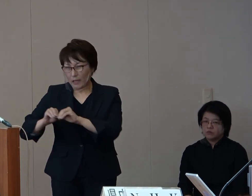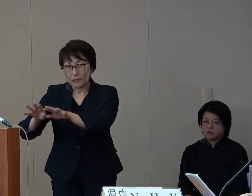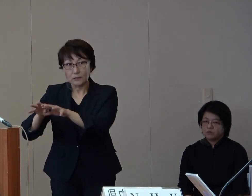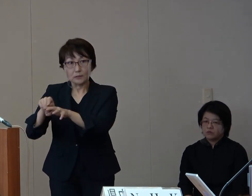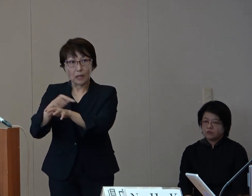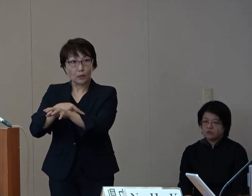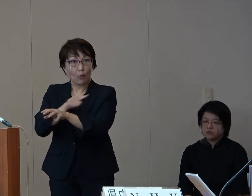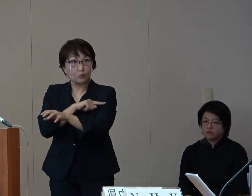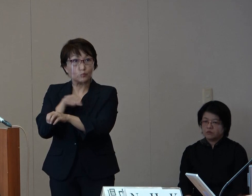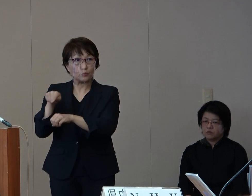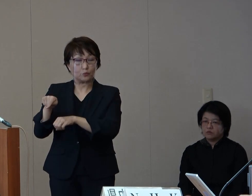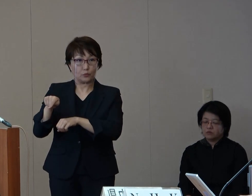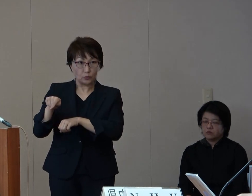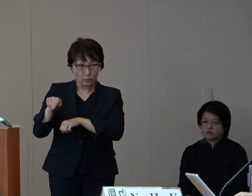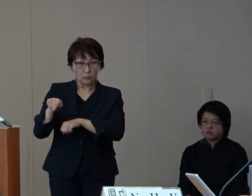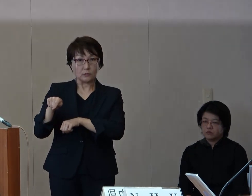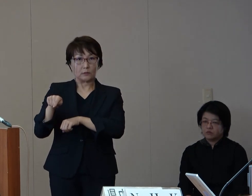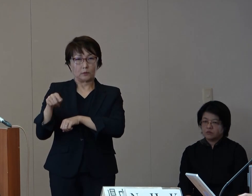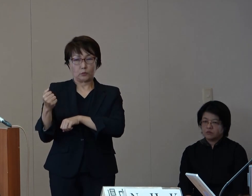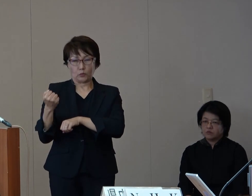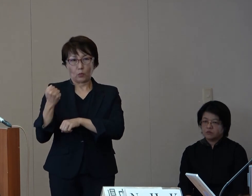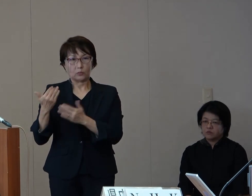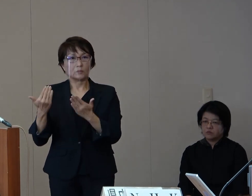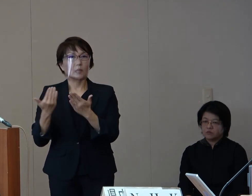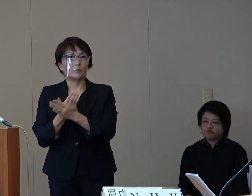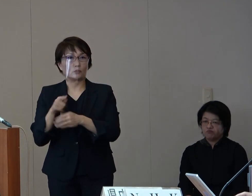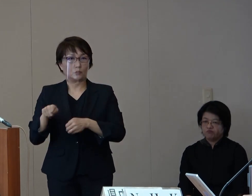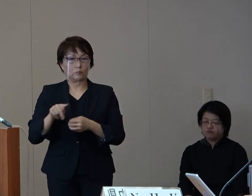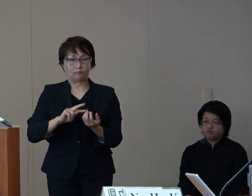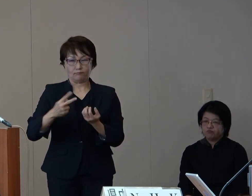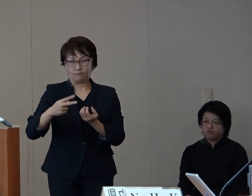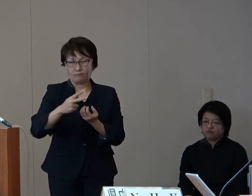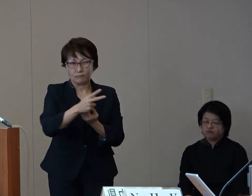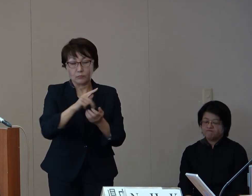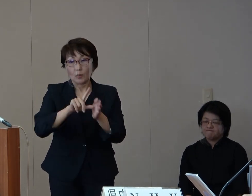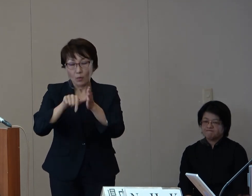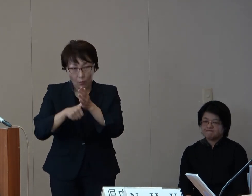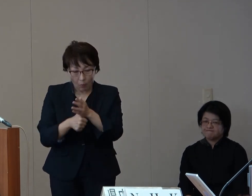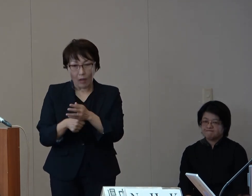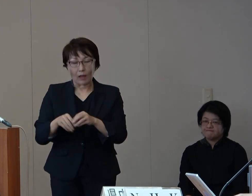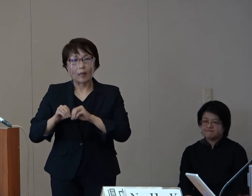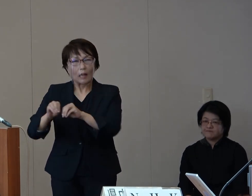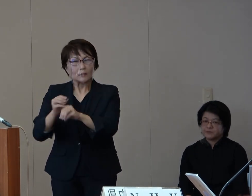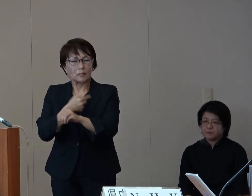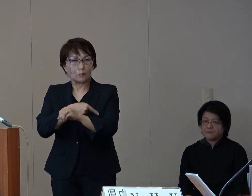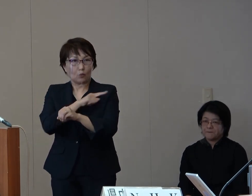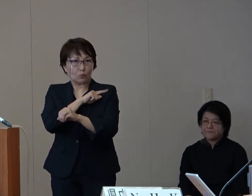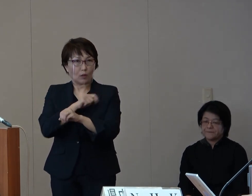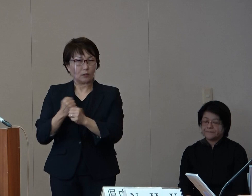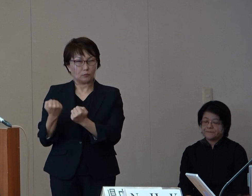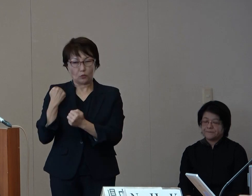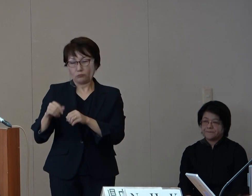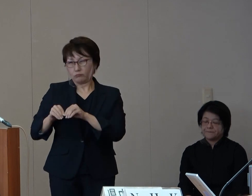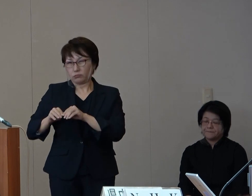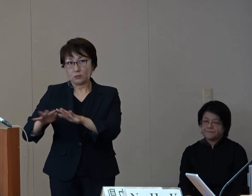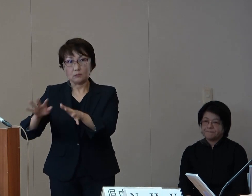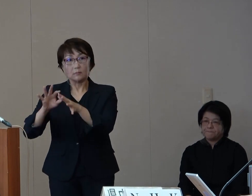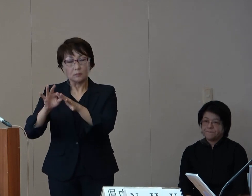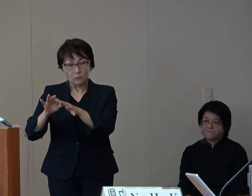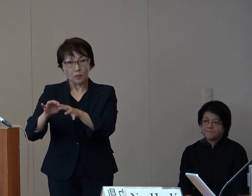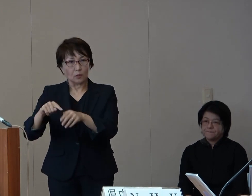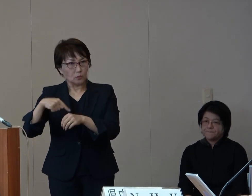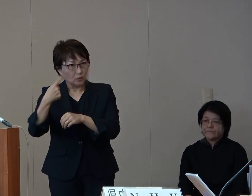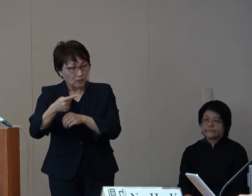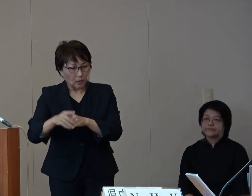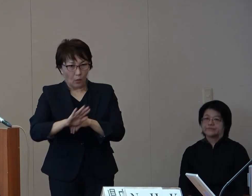がやはりもう強くなっているのでの感染力が強くに今度は子どもたちまで